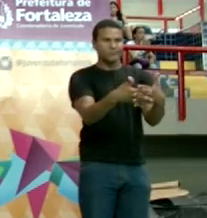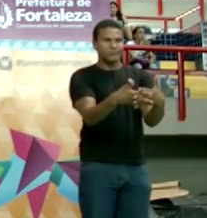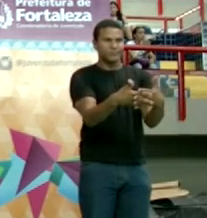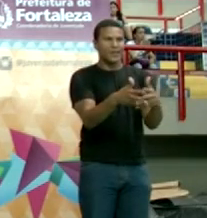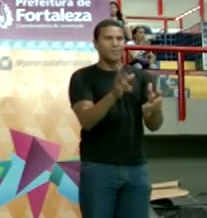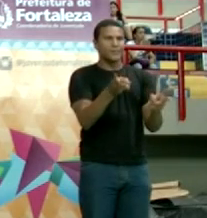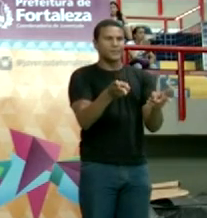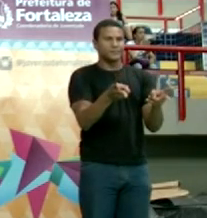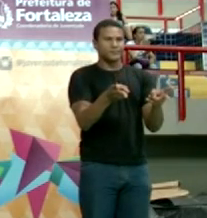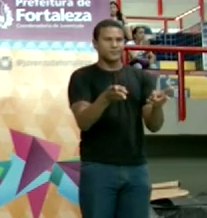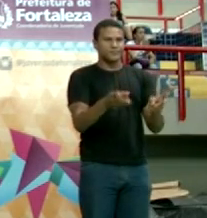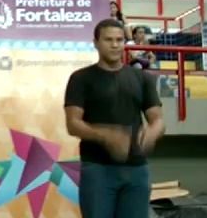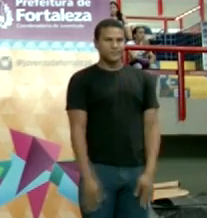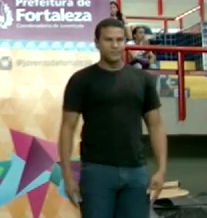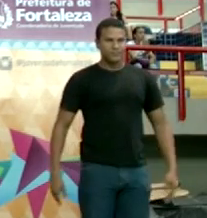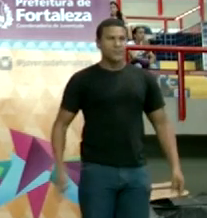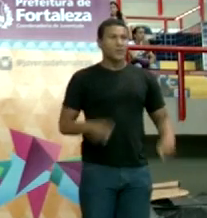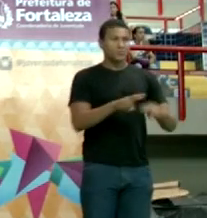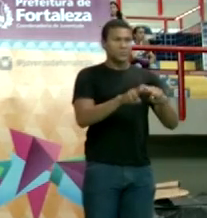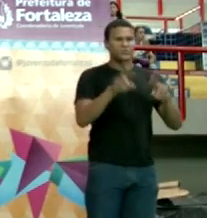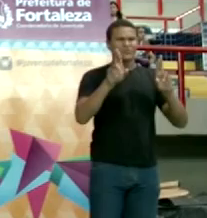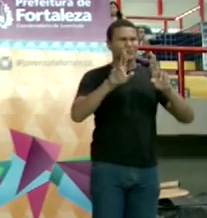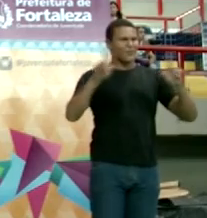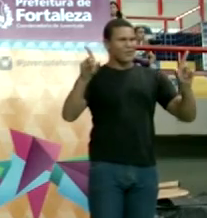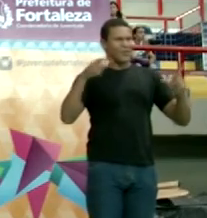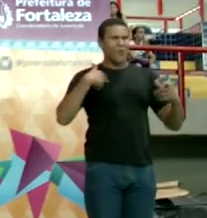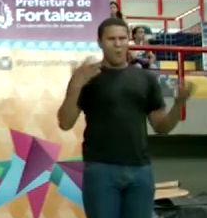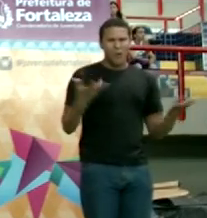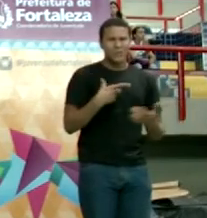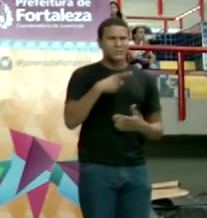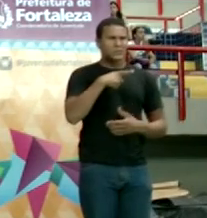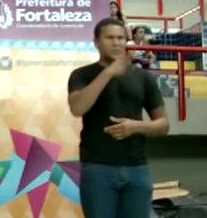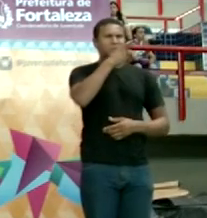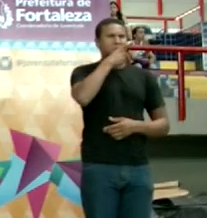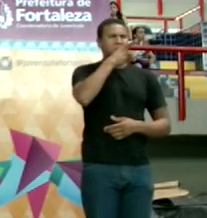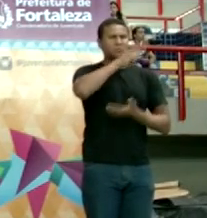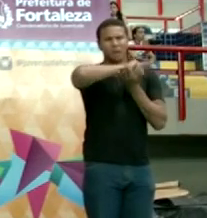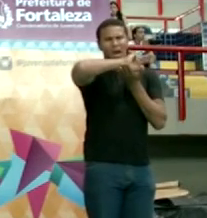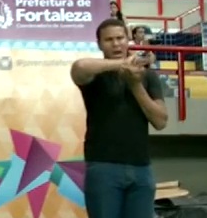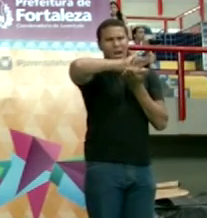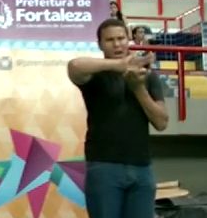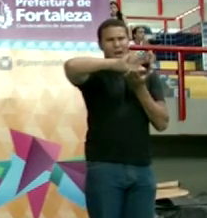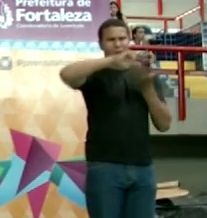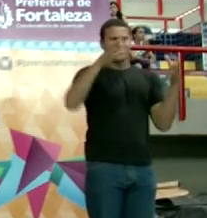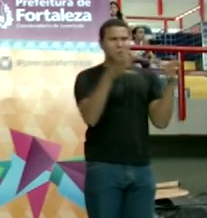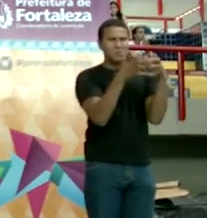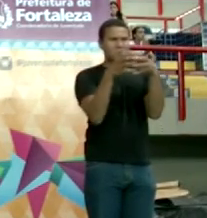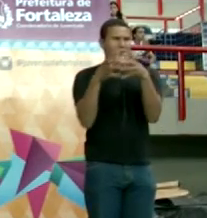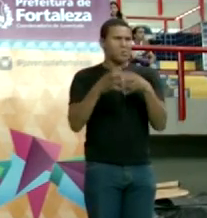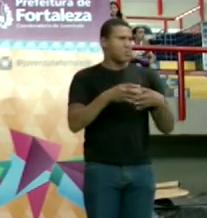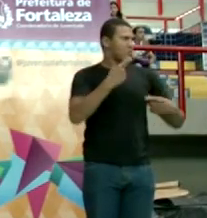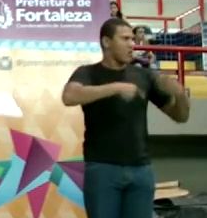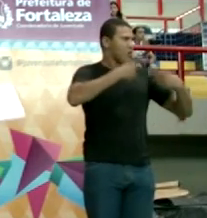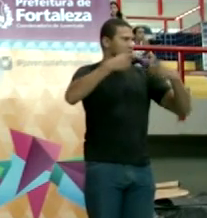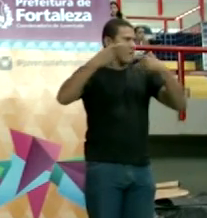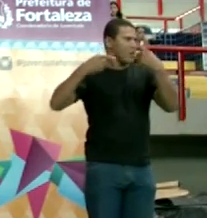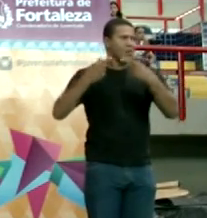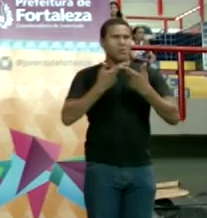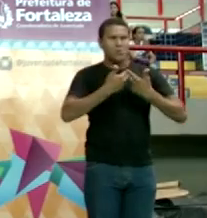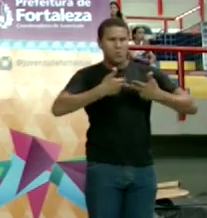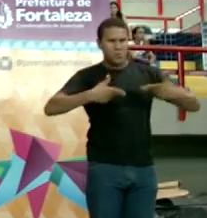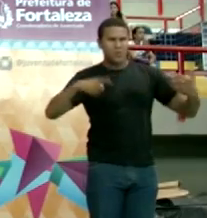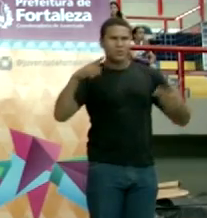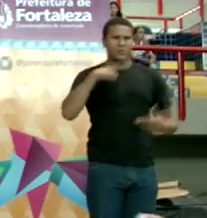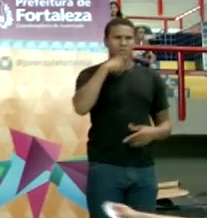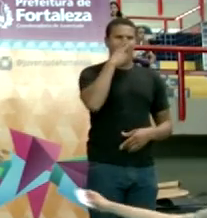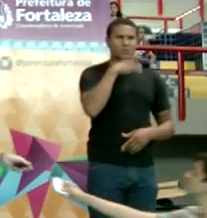Então, diferente de hoje, que hoje em dia nós temos aí o pluripartidarismo, muitos partidos com várias tendências, alguns de direita, alguns de esquerda,